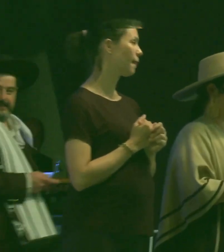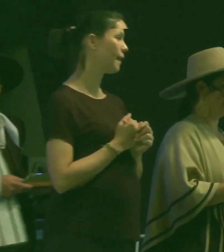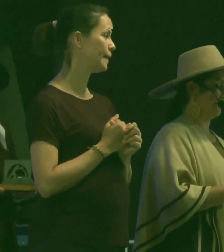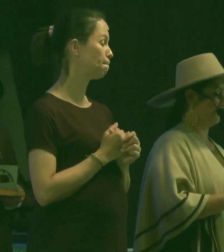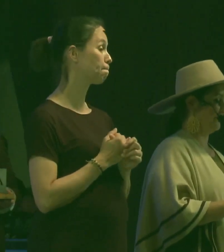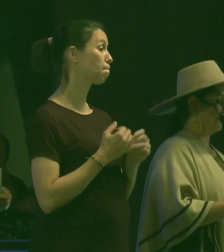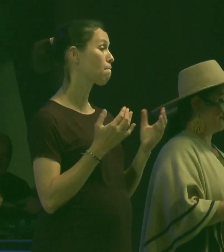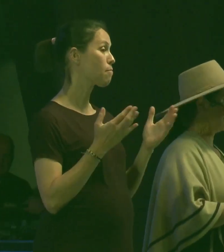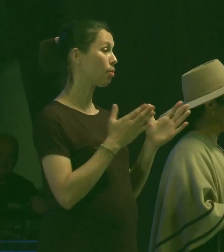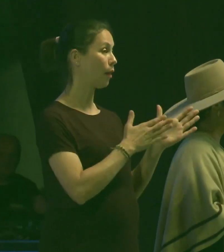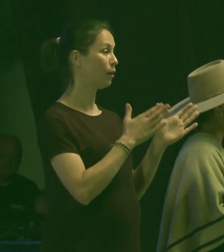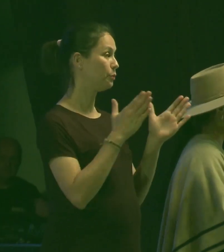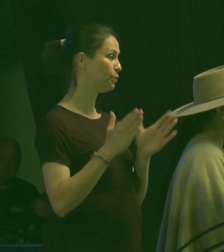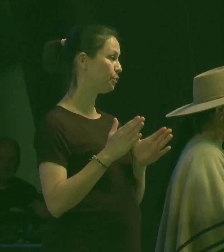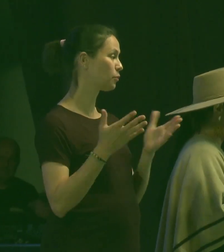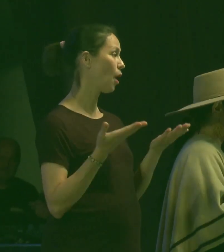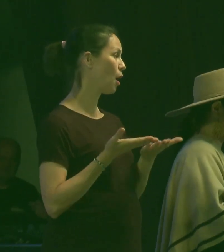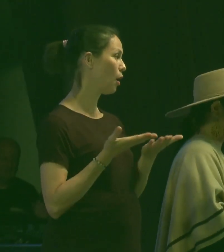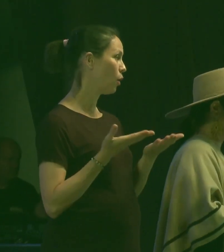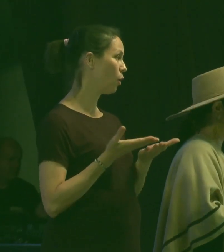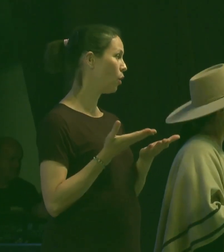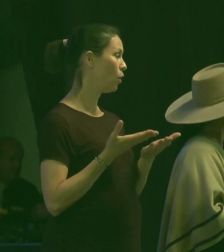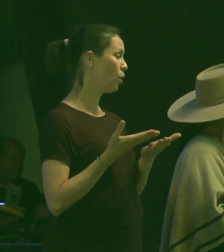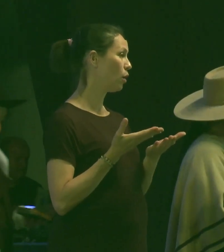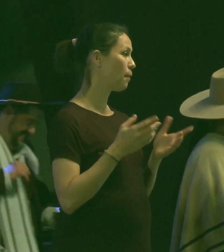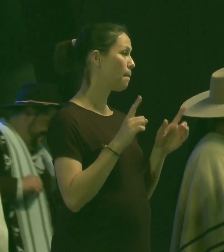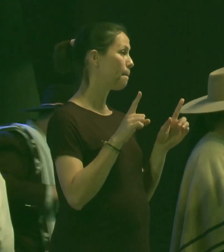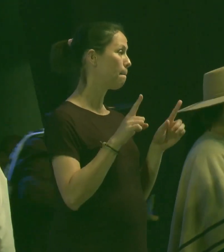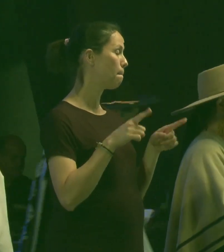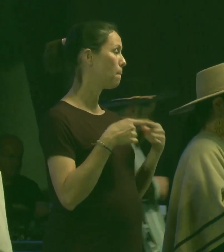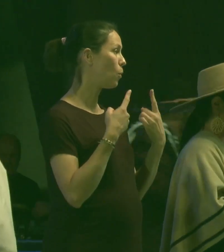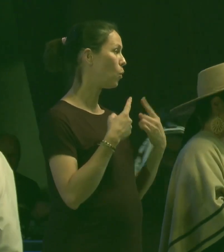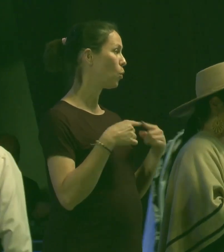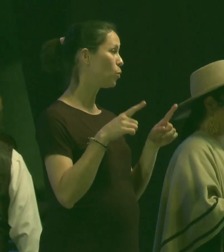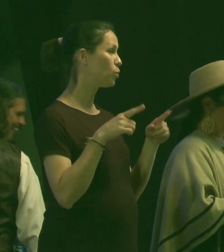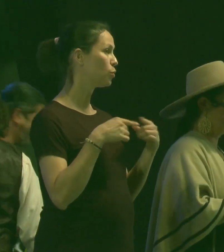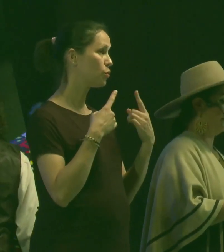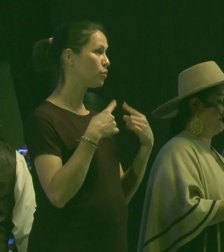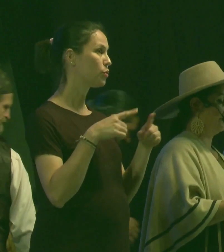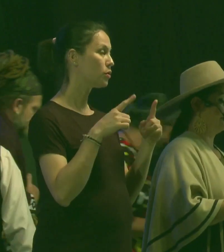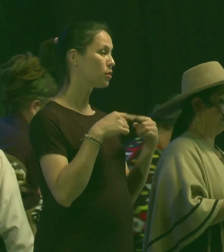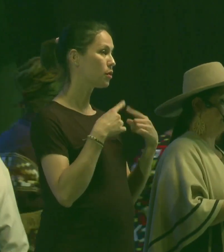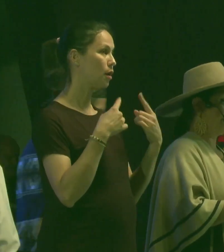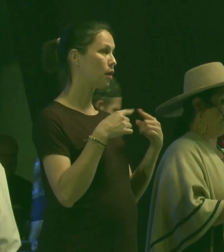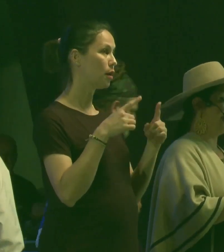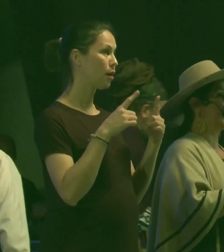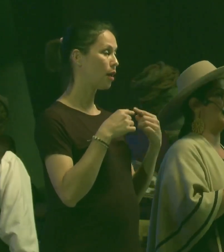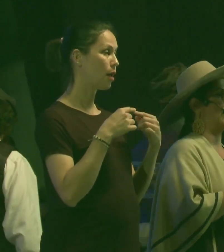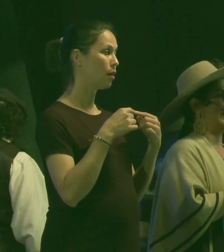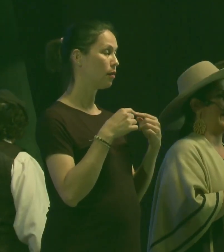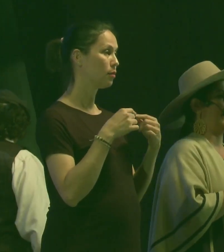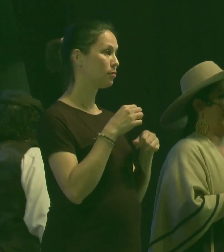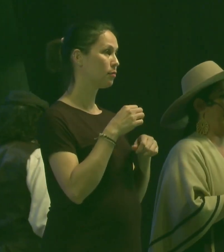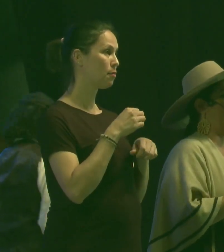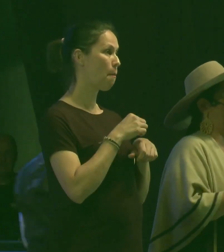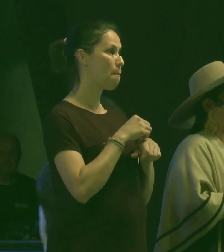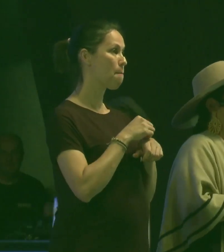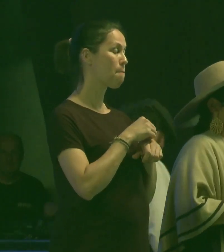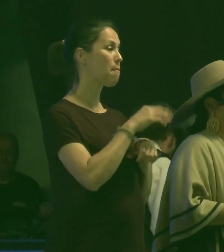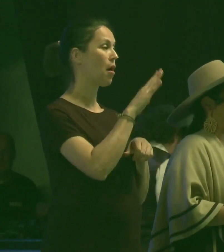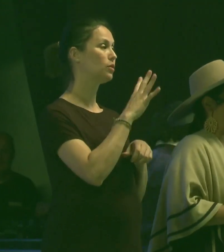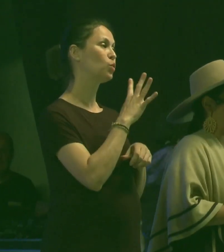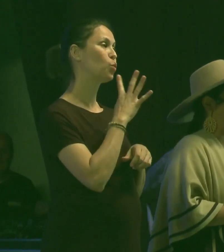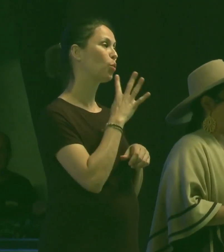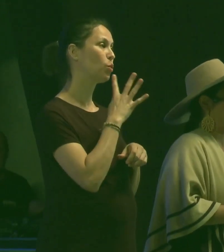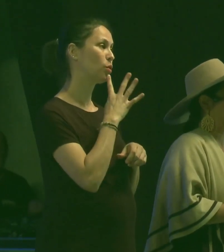passa agora à entrega da música mais popular. Mais popular, meu Olha Deus aí.